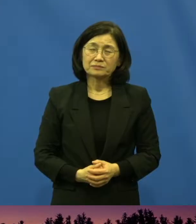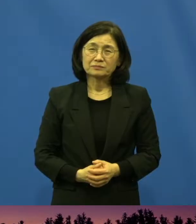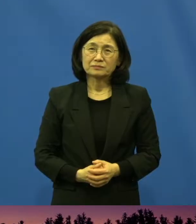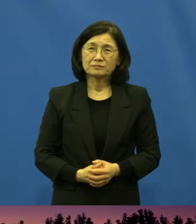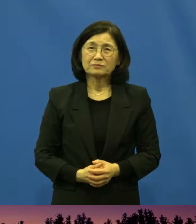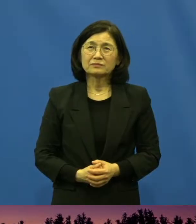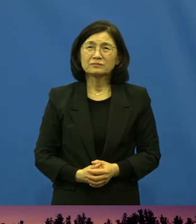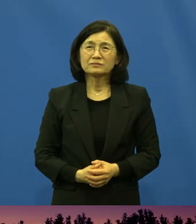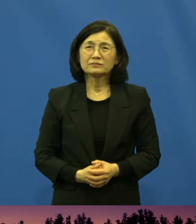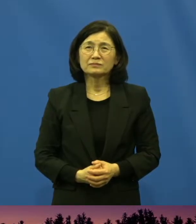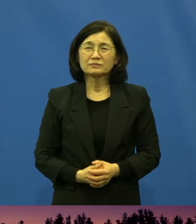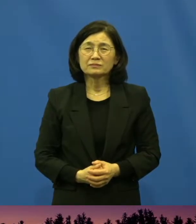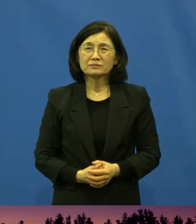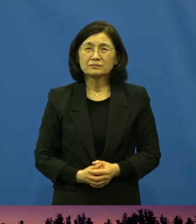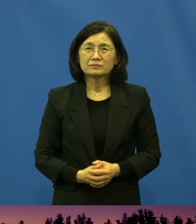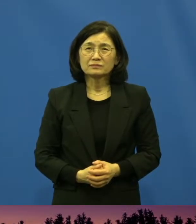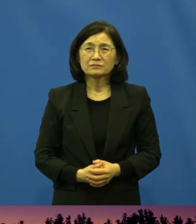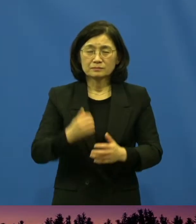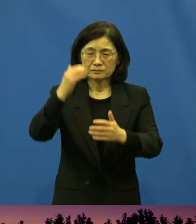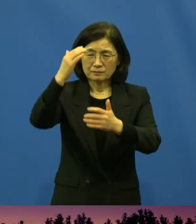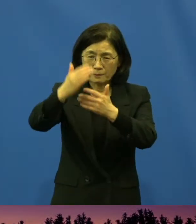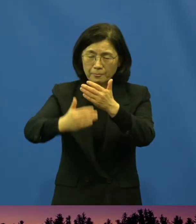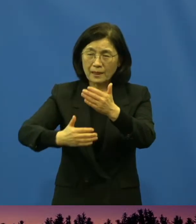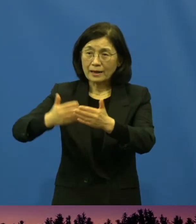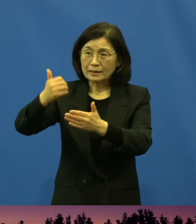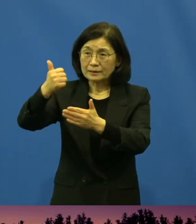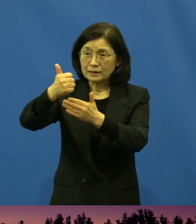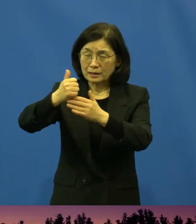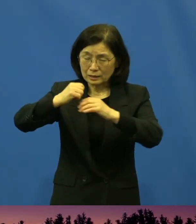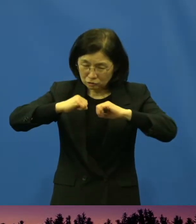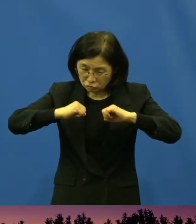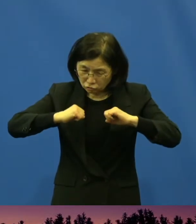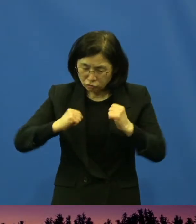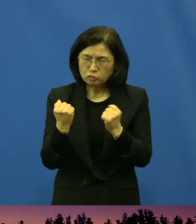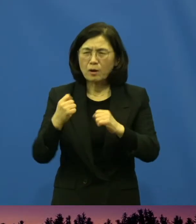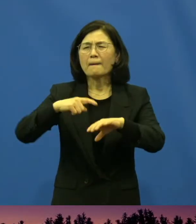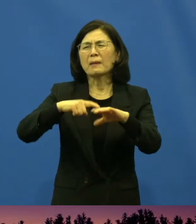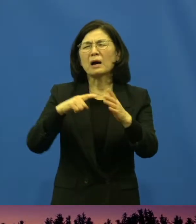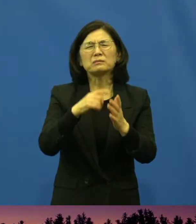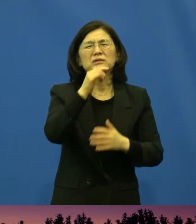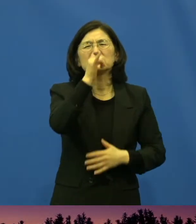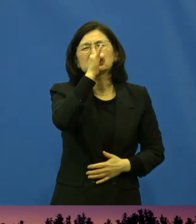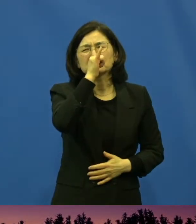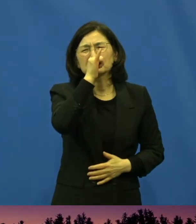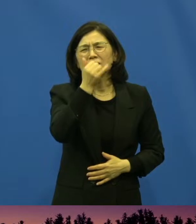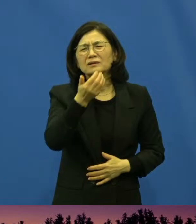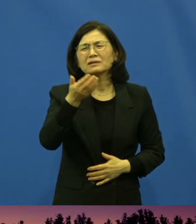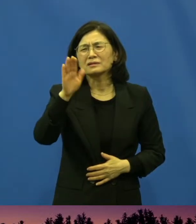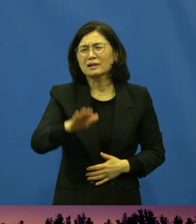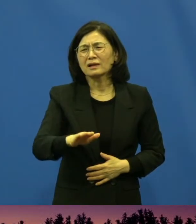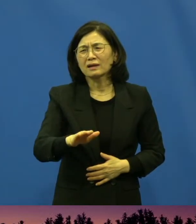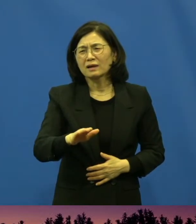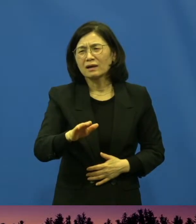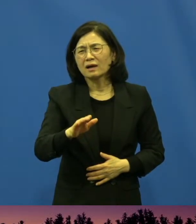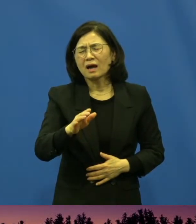않아요. 하나님께 순종할 마음을 가지고 있는데 잘 안 되는 거예요.